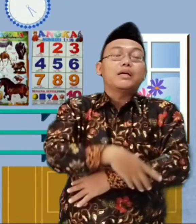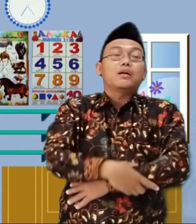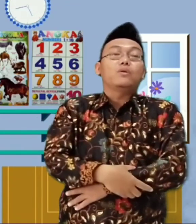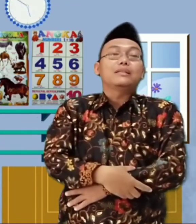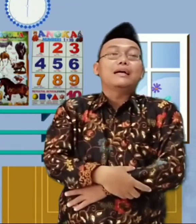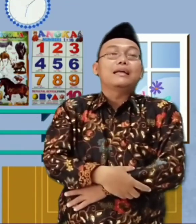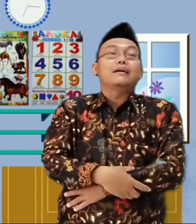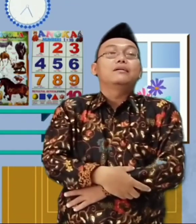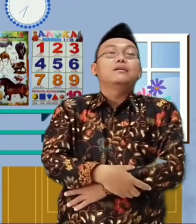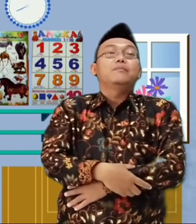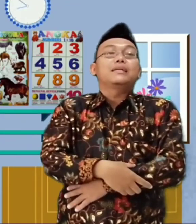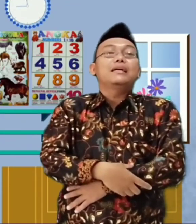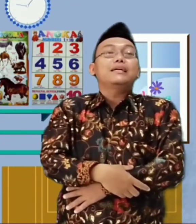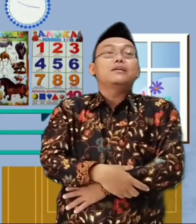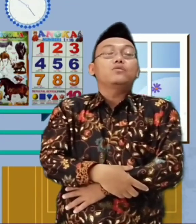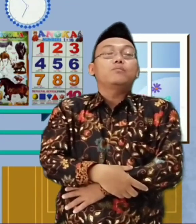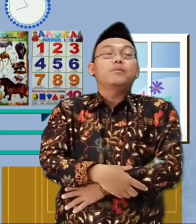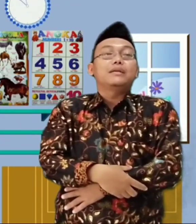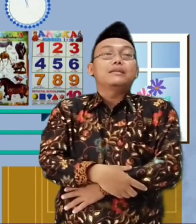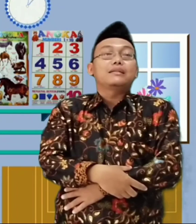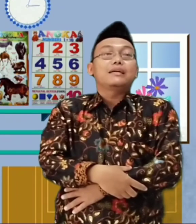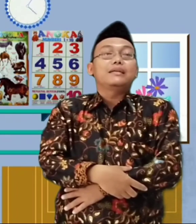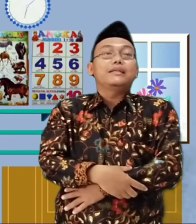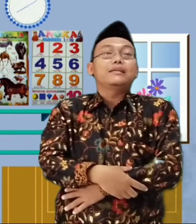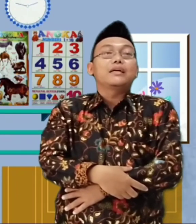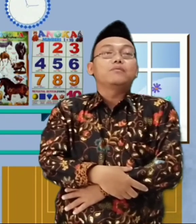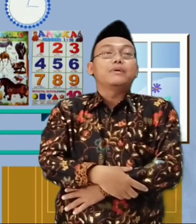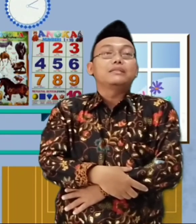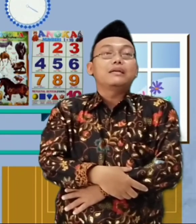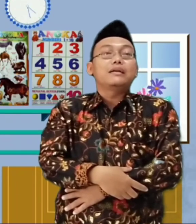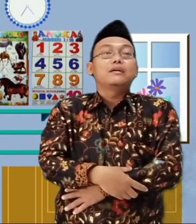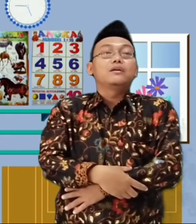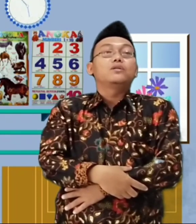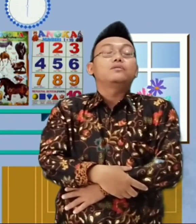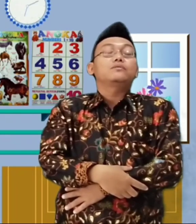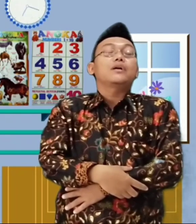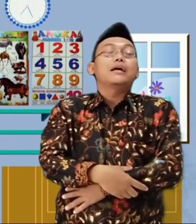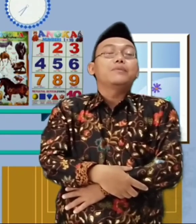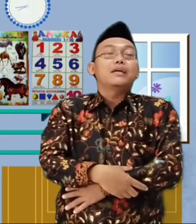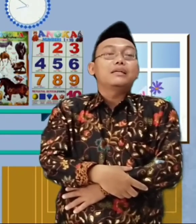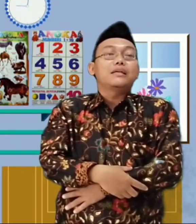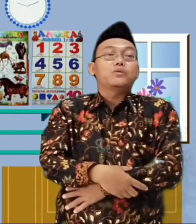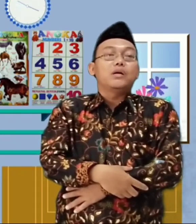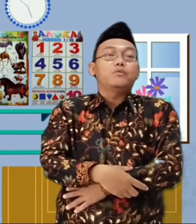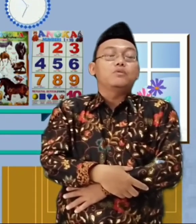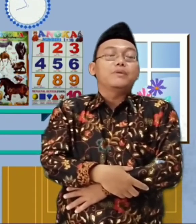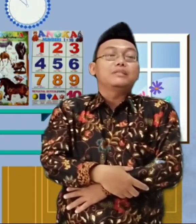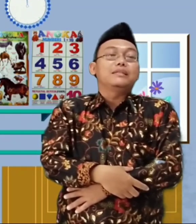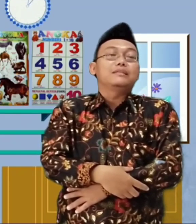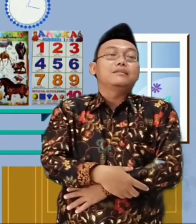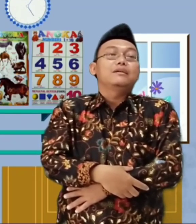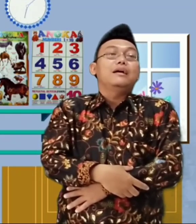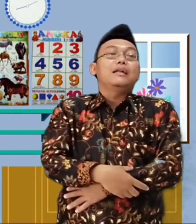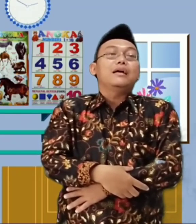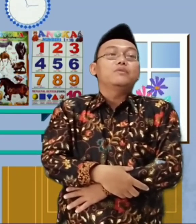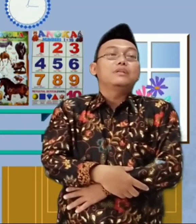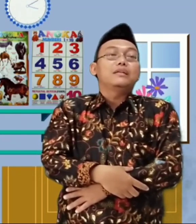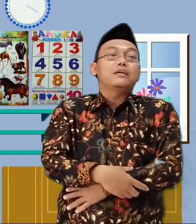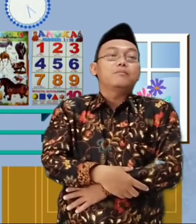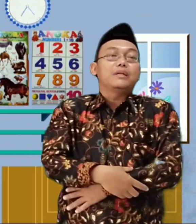wa Ta'ala. Marilah kita tutup pembelajaran kali ini dengan membaca hamdalah dan doa penutup majelis.